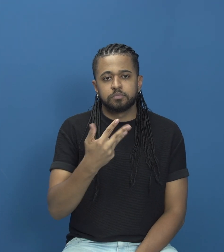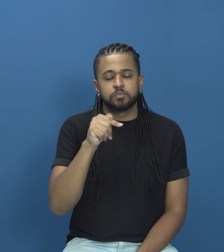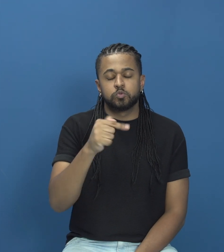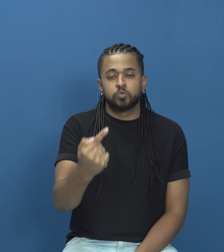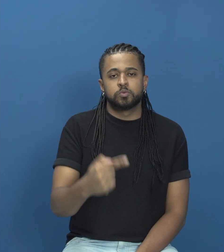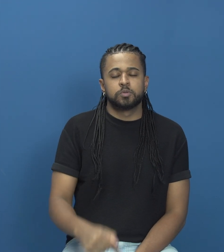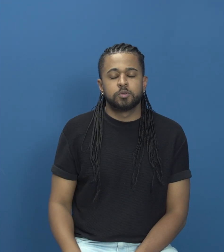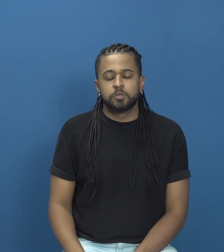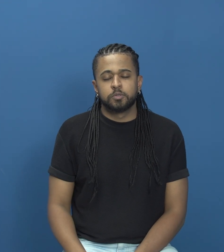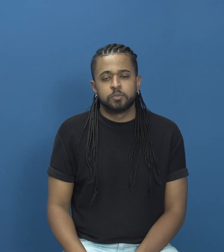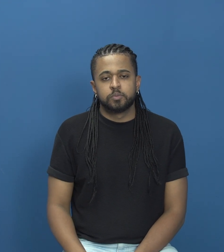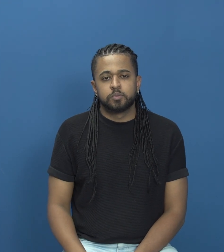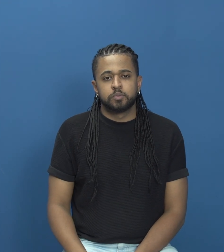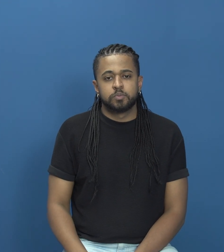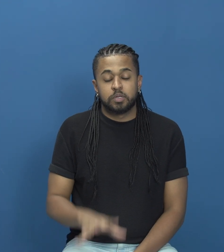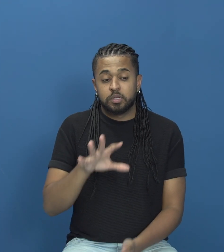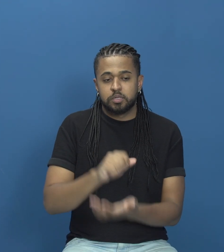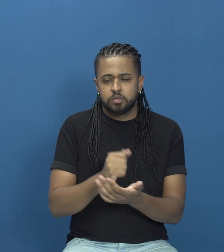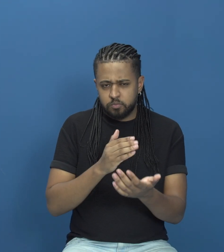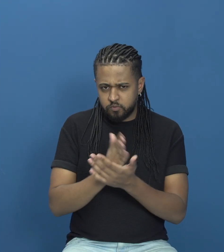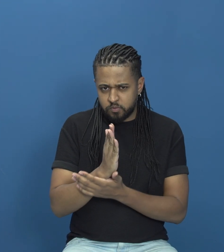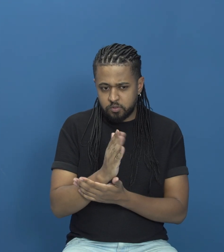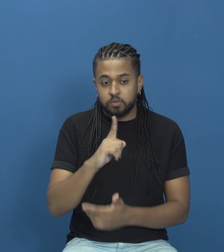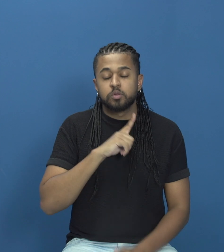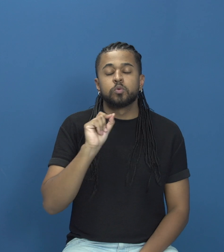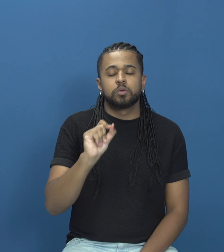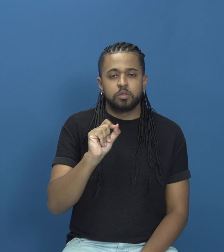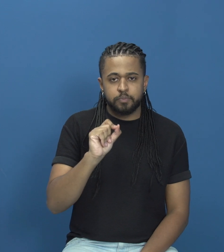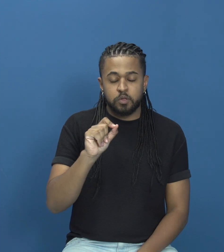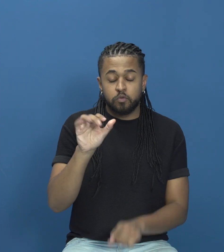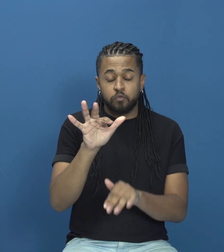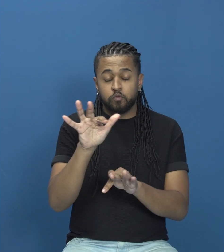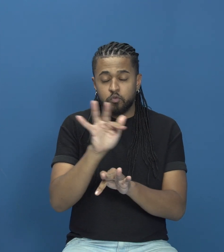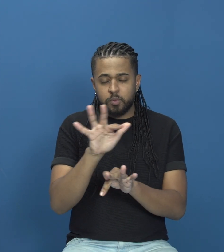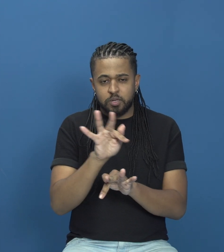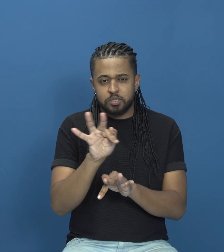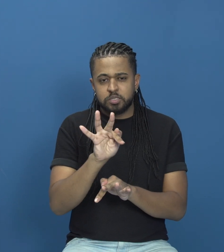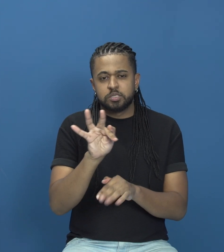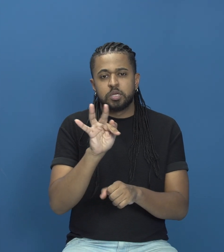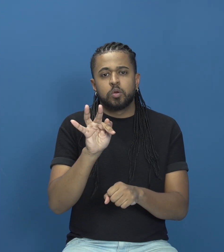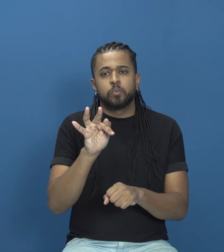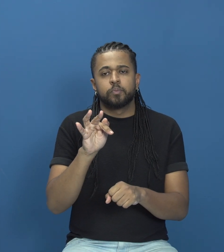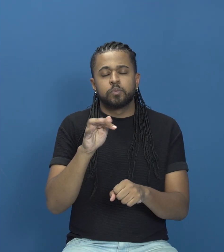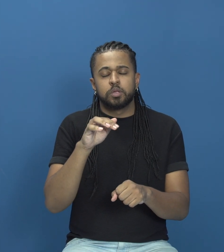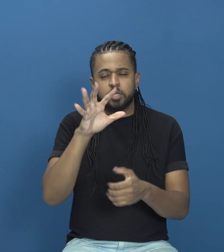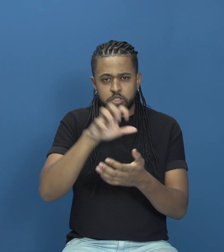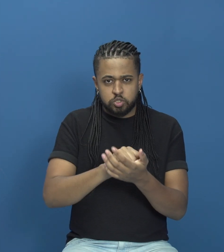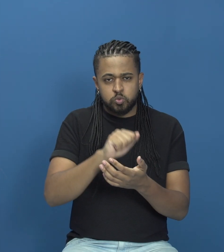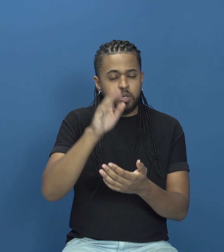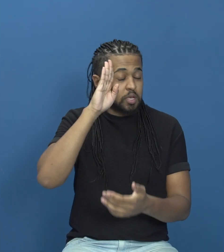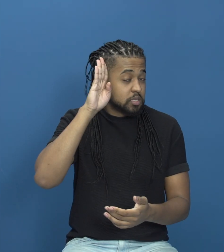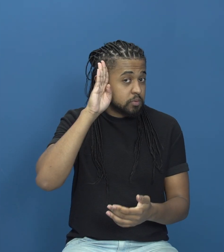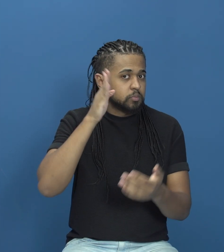13.1. O cadastro dos aprovados consiste na formalização do registro acadêmico dos aprovados no